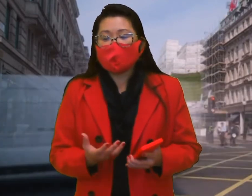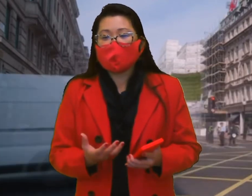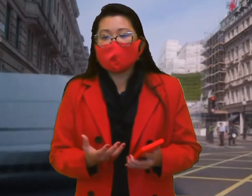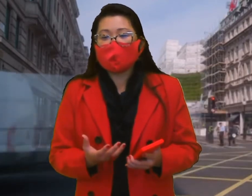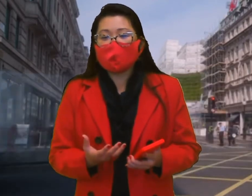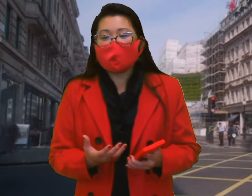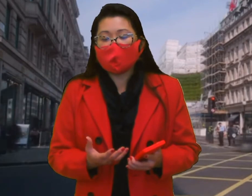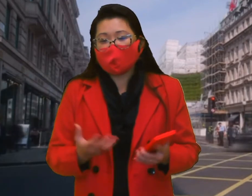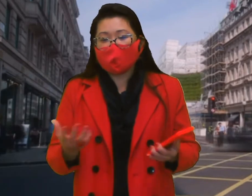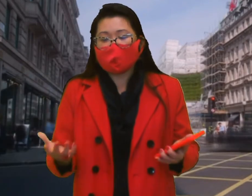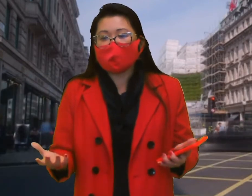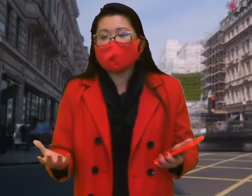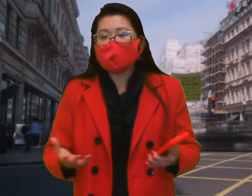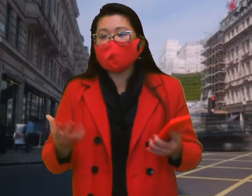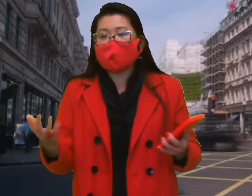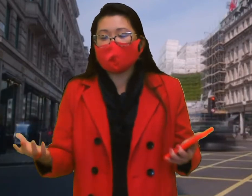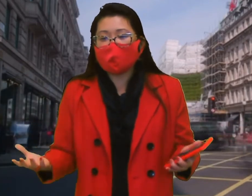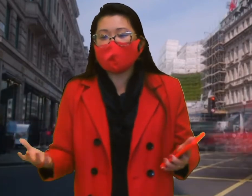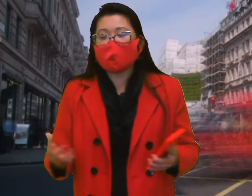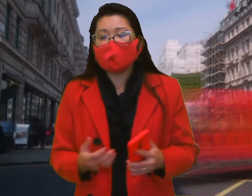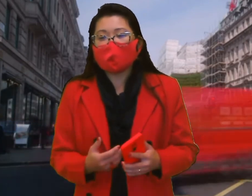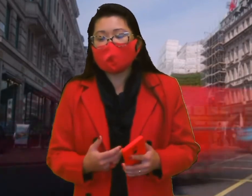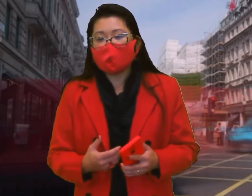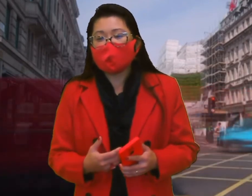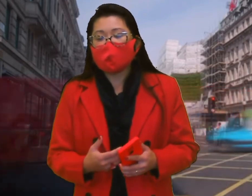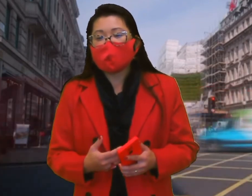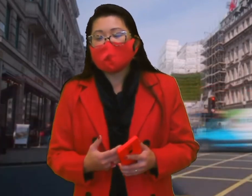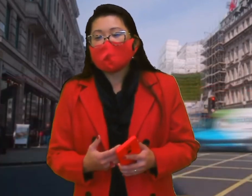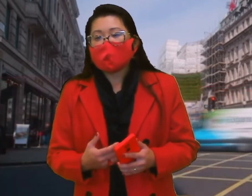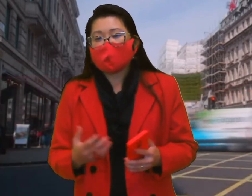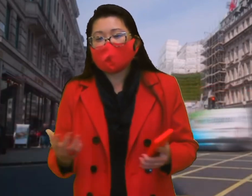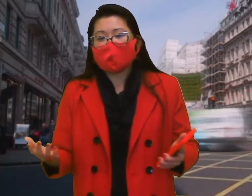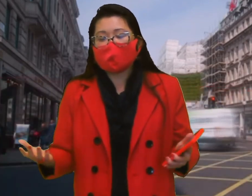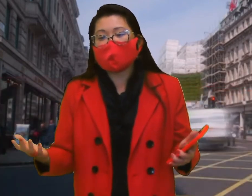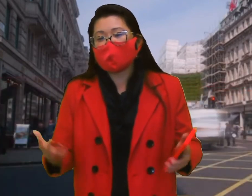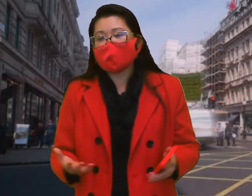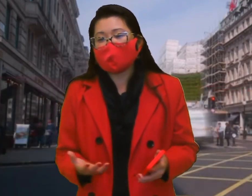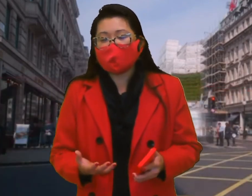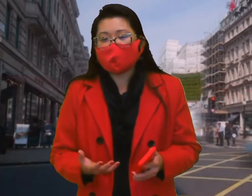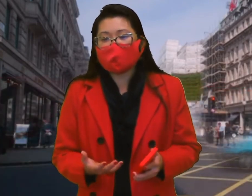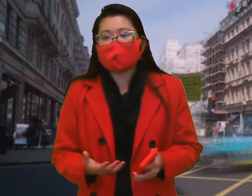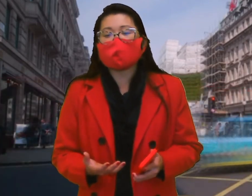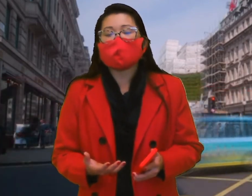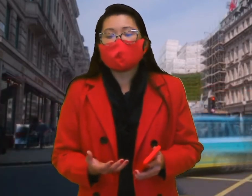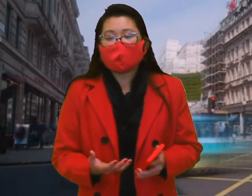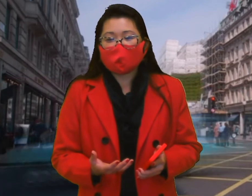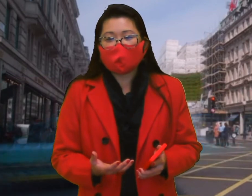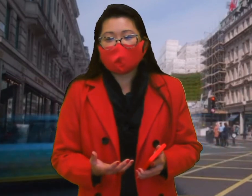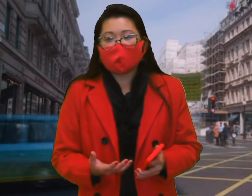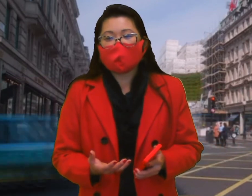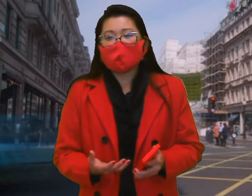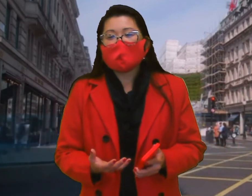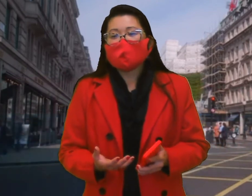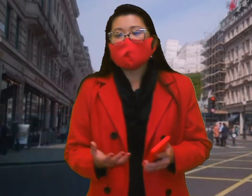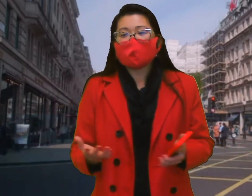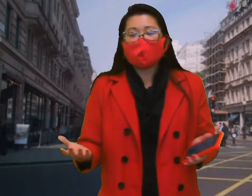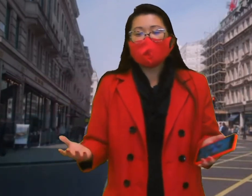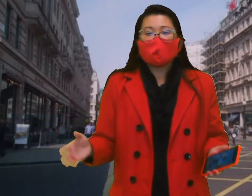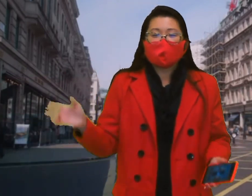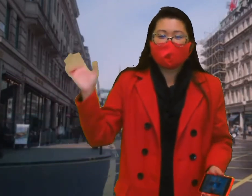aí de levar mais uma vez um aplicativo para dentro das nossas salas de aula. Então, até